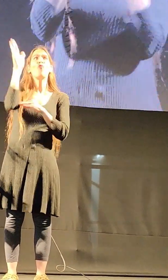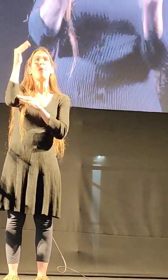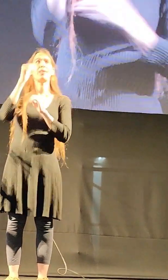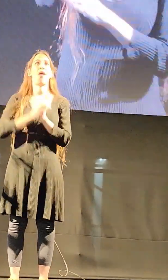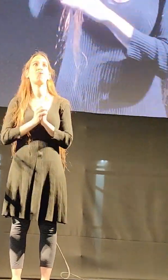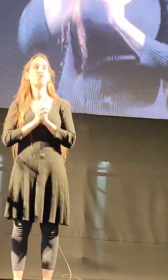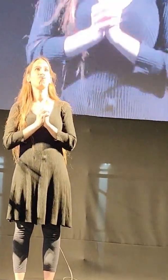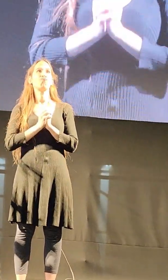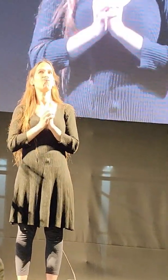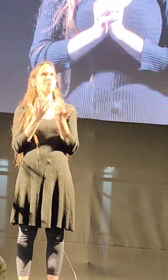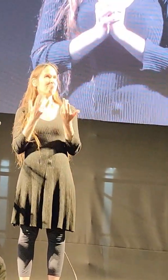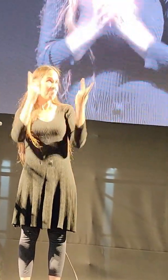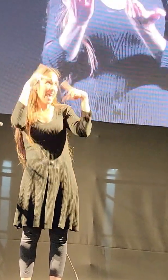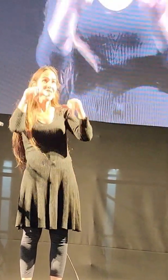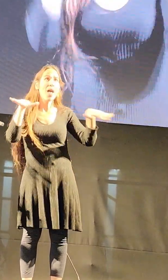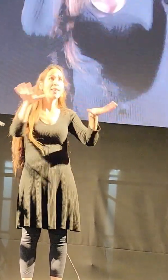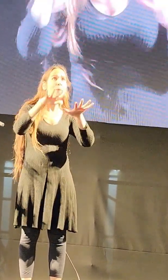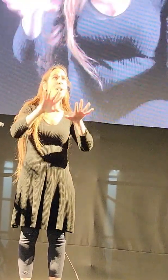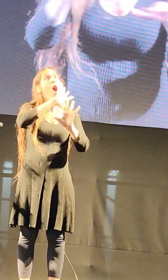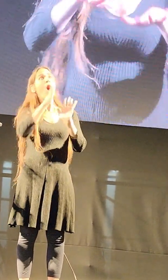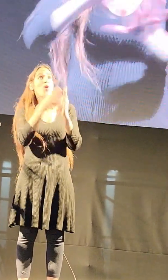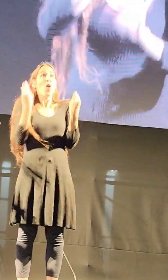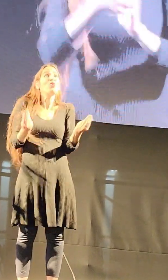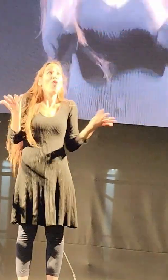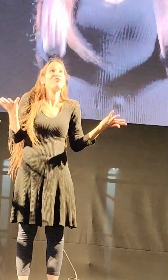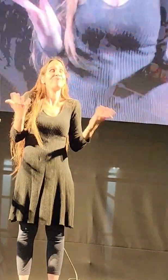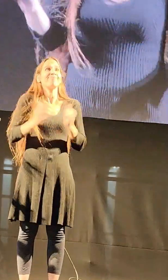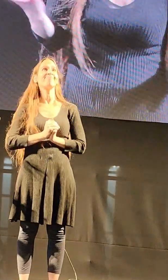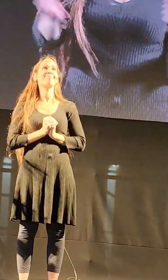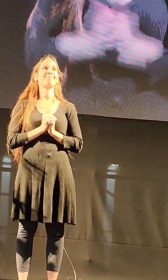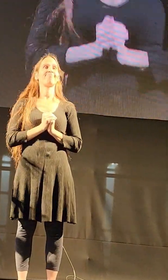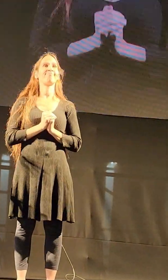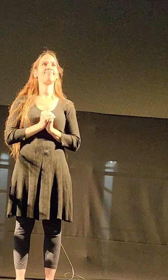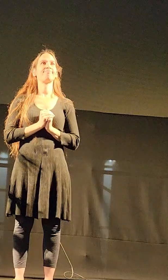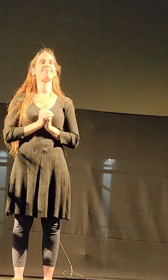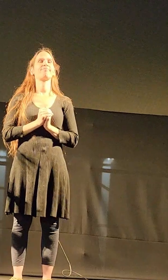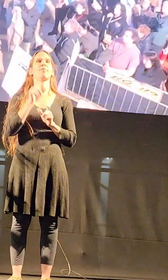במדינה. הבנתם? הכל טוב.